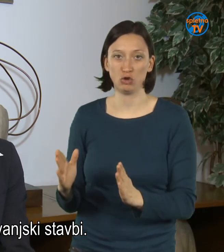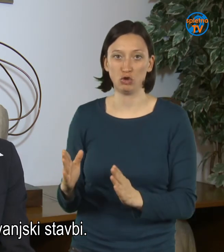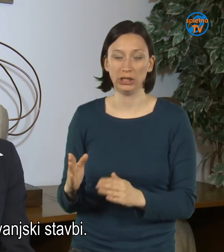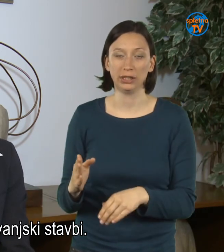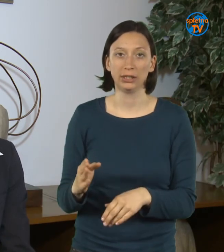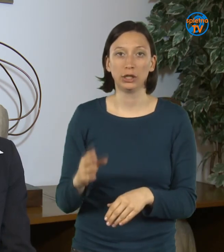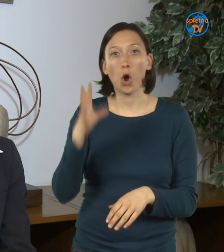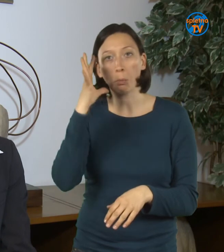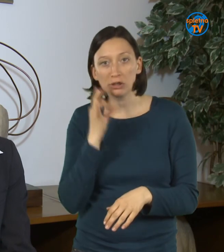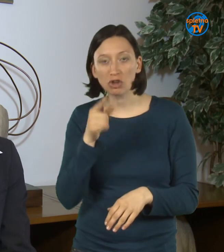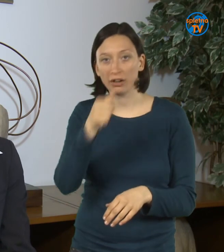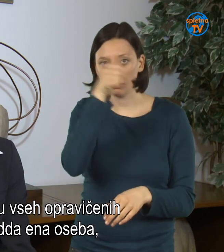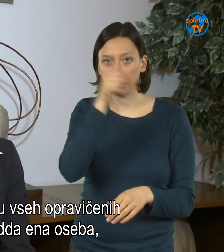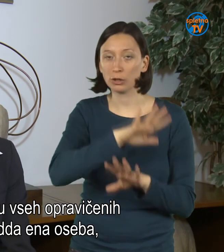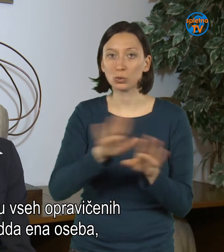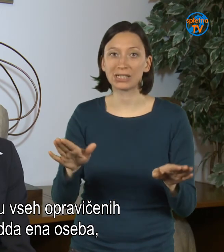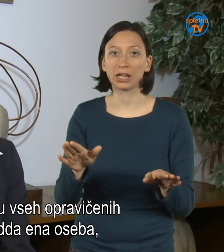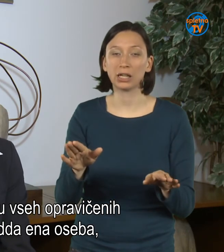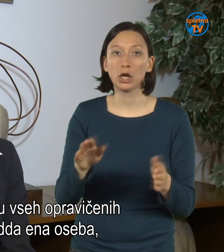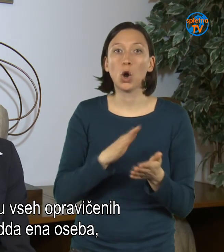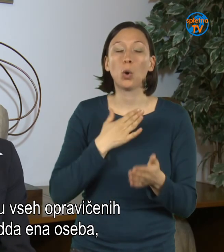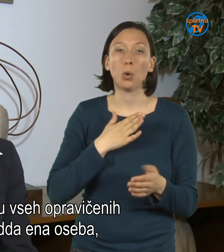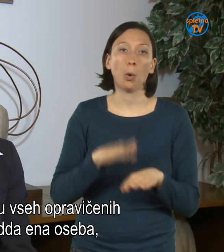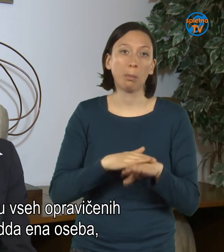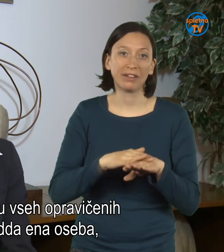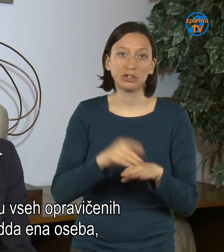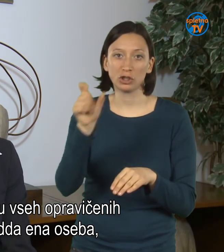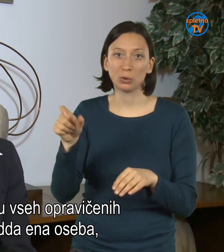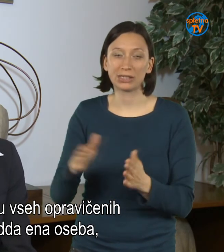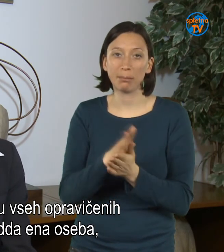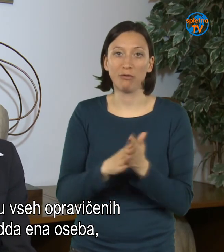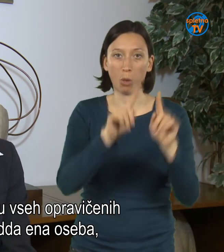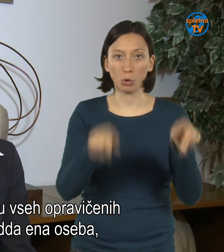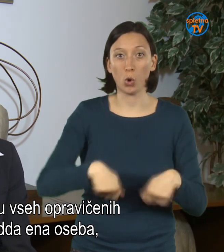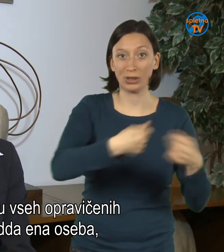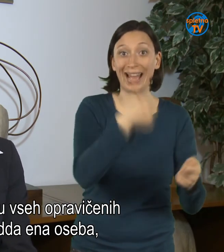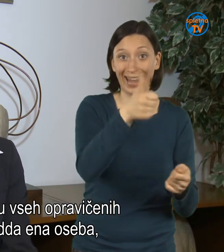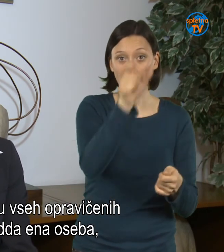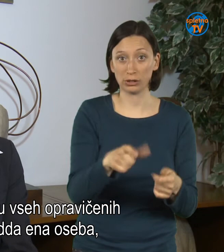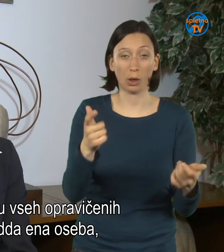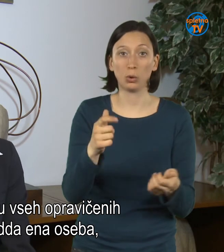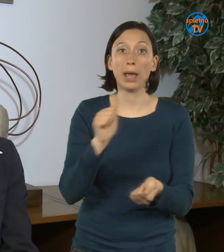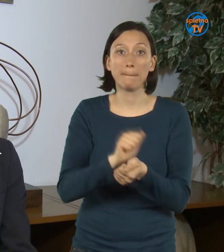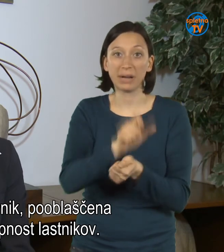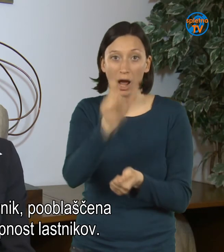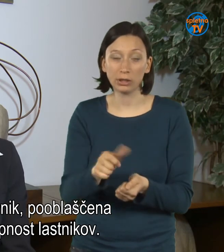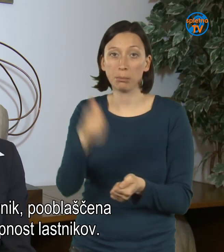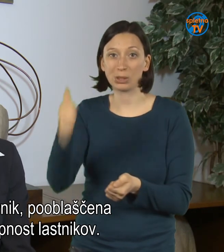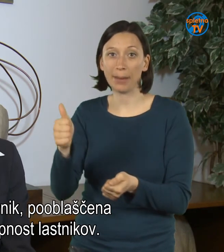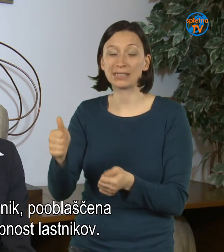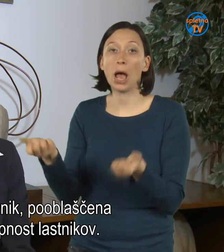stanovanjski stavbi. Običajno v imenu vseh upravičenih oseb takrat vlogo odda ena oseba, lahko je to